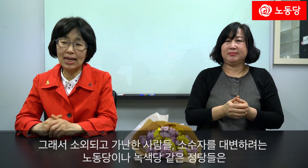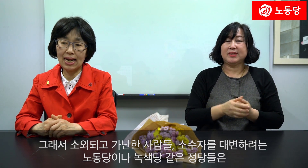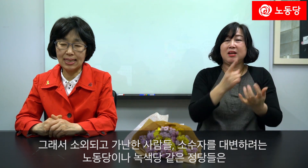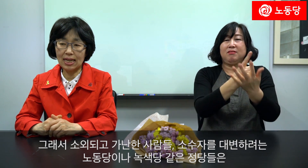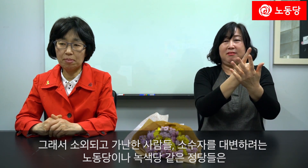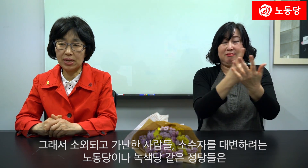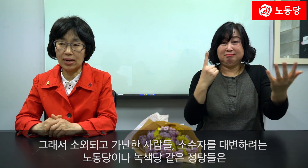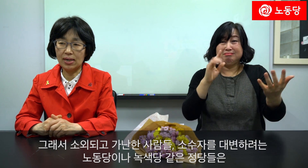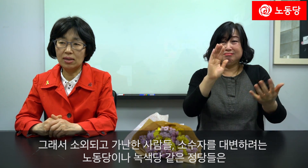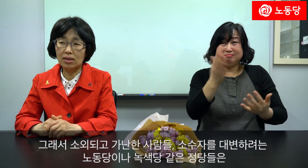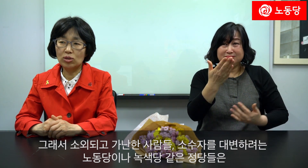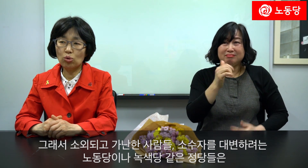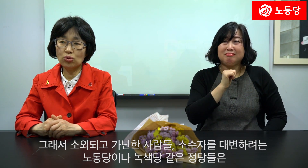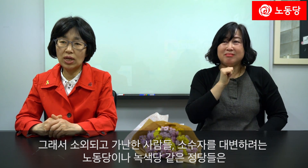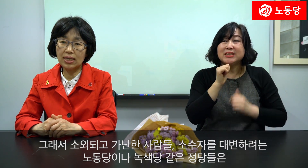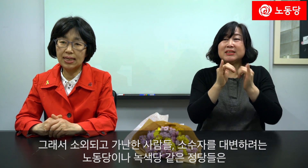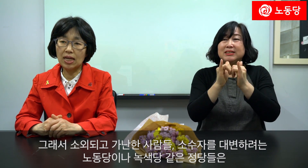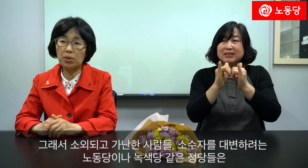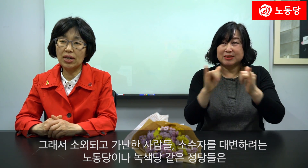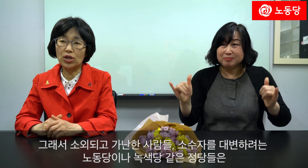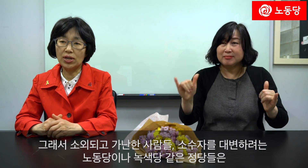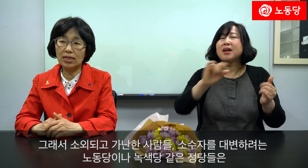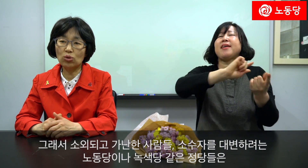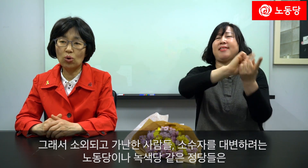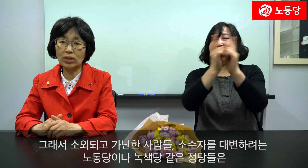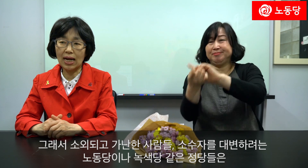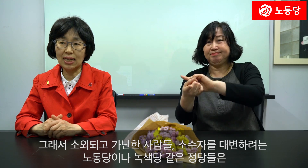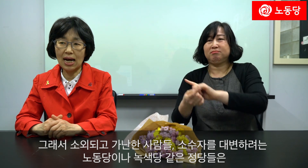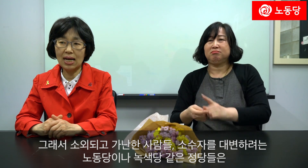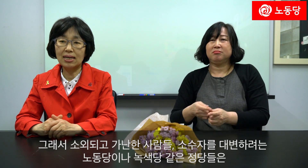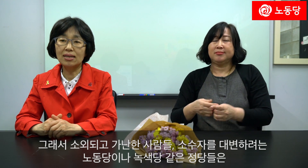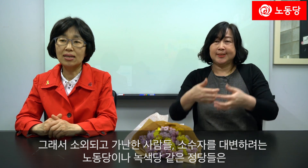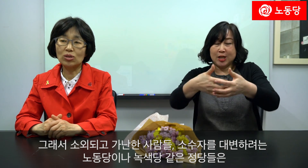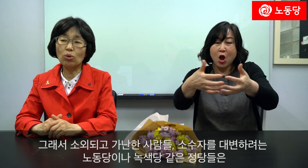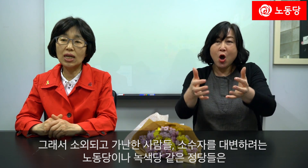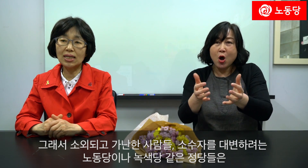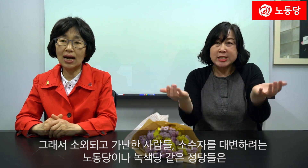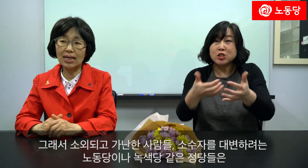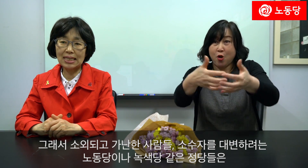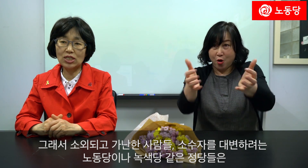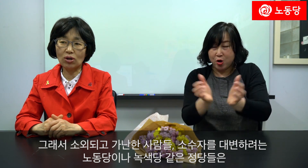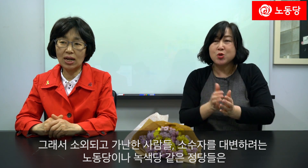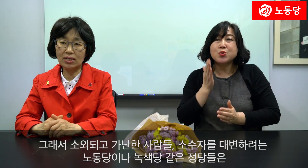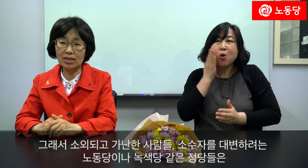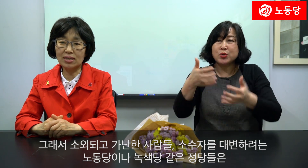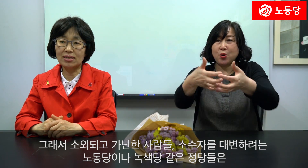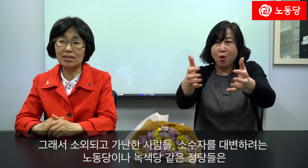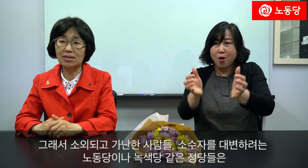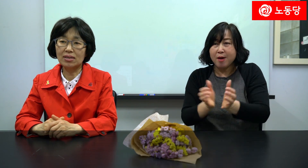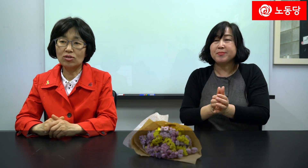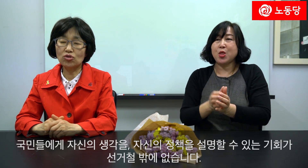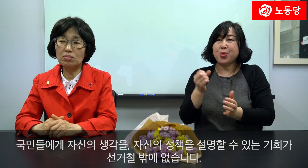소외되고 가난한 사람들, 소수자들을 대변하려는 노동당이나 녹색당 같은